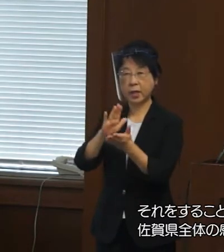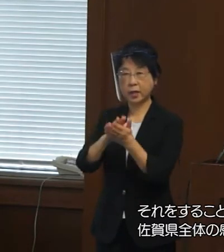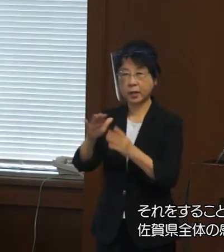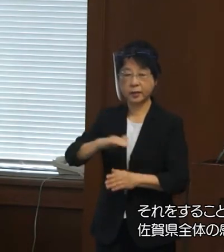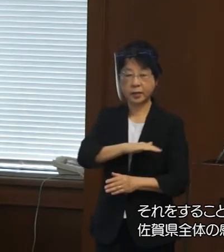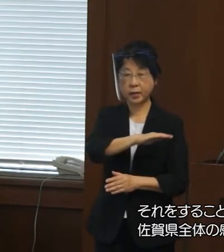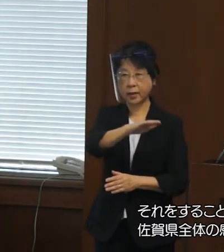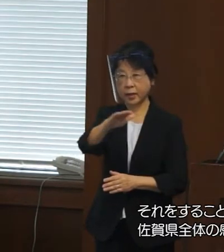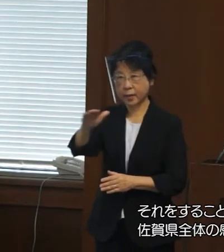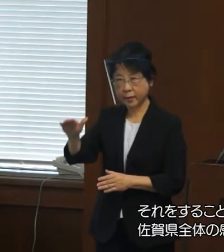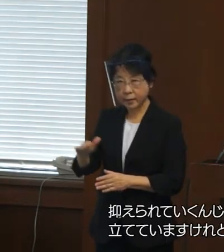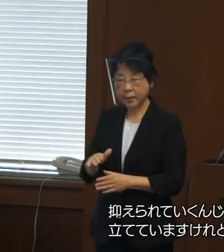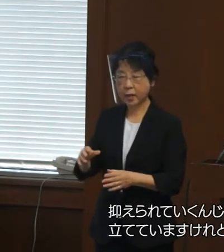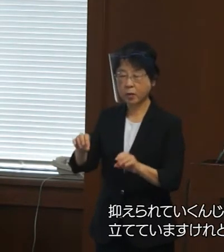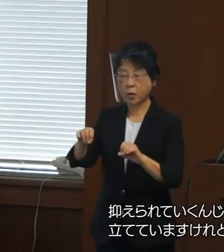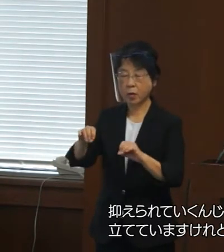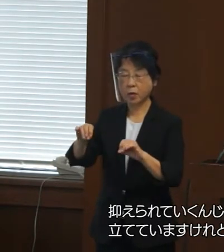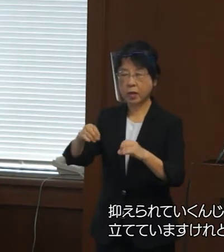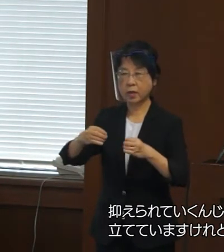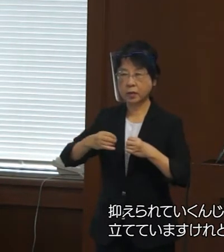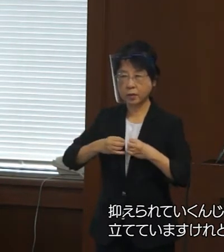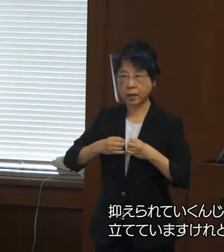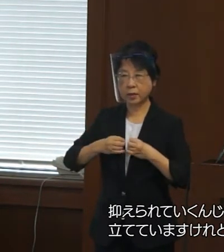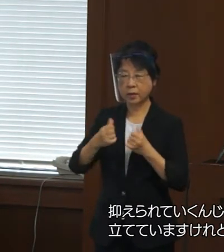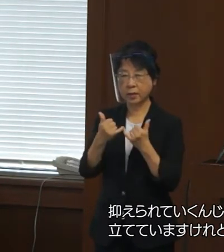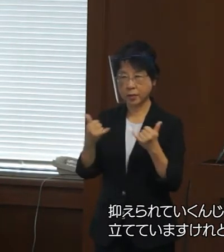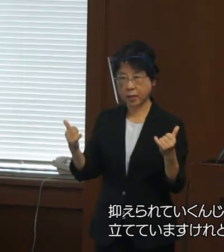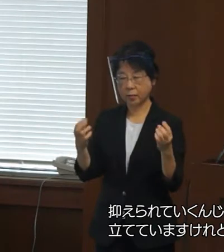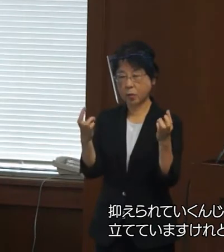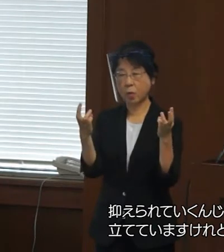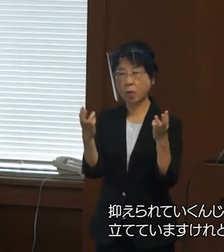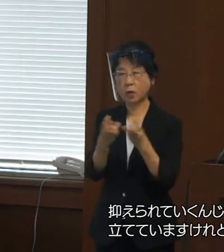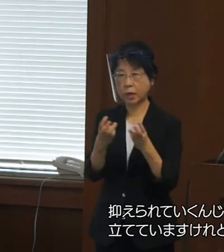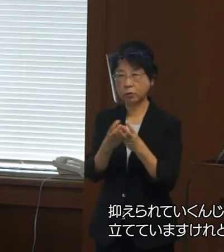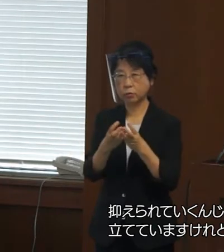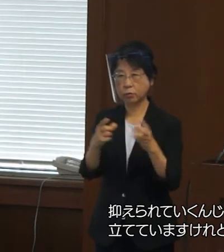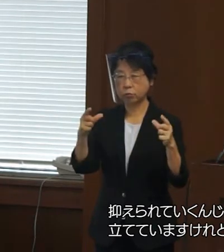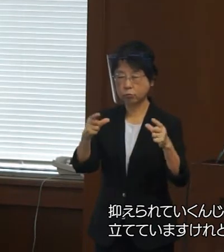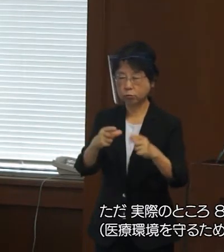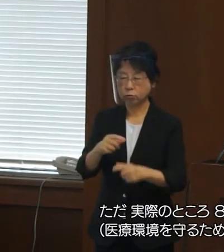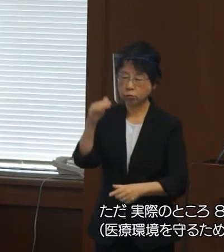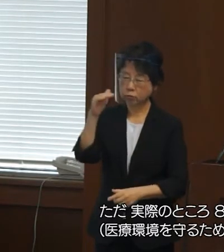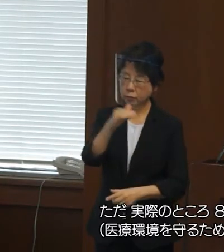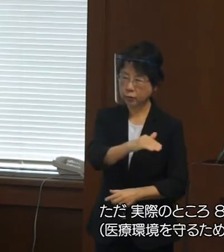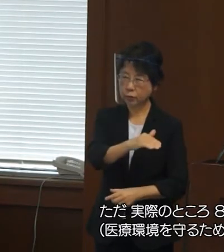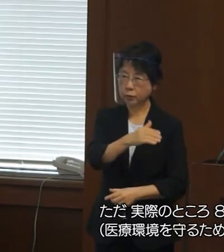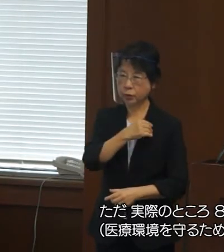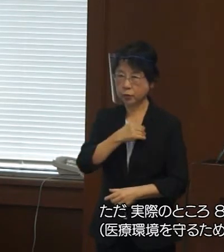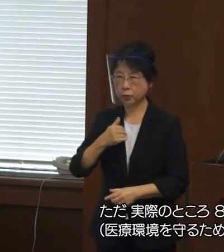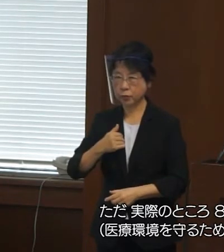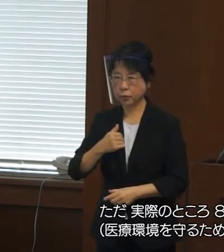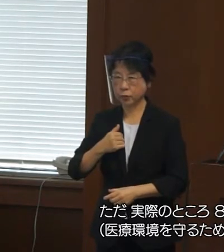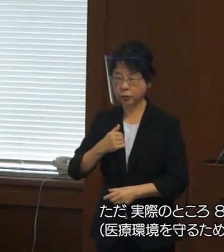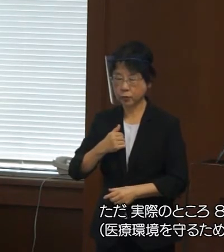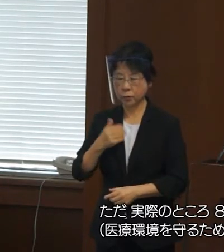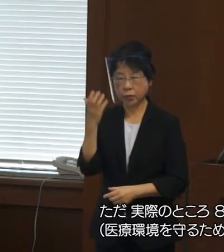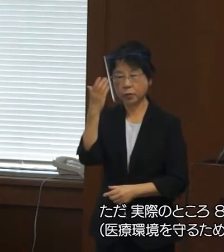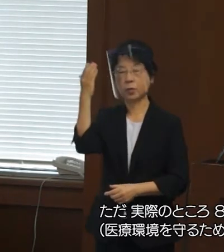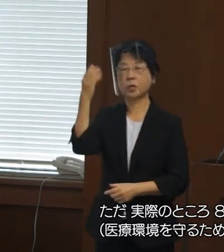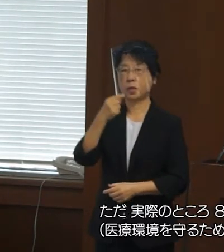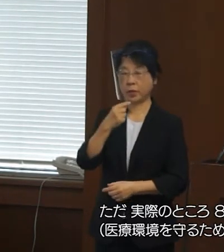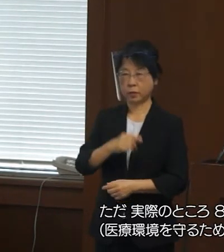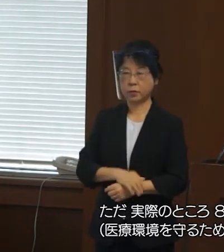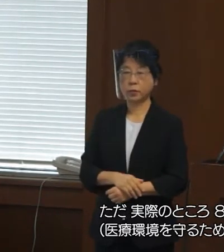感染数というものも抑えられていくんではないかなと立てていますけれども、ただ実際のところ